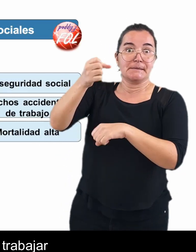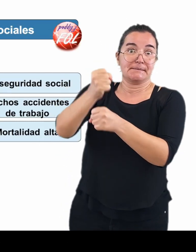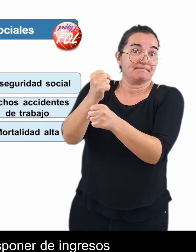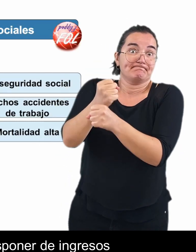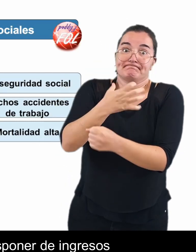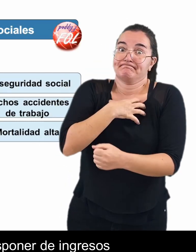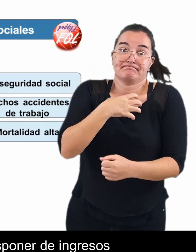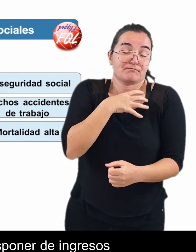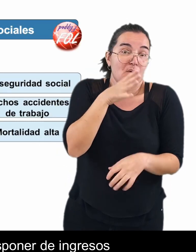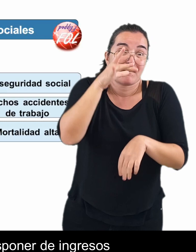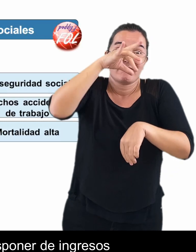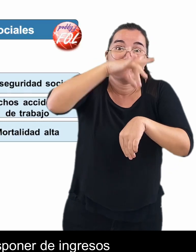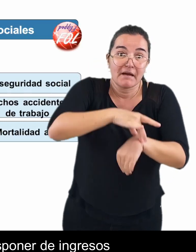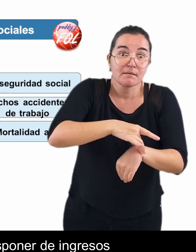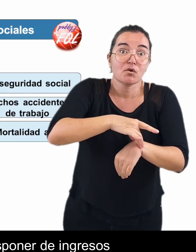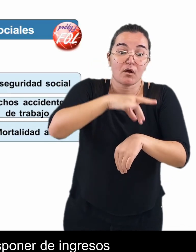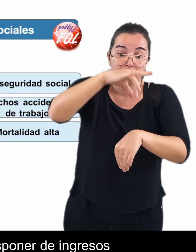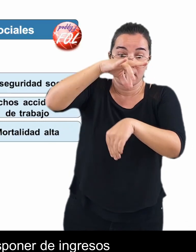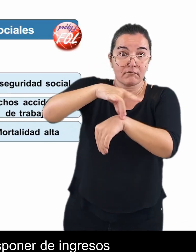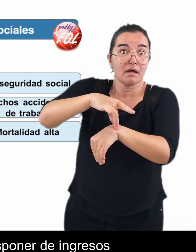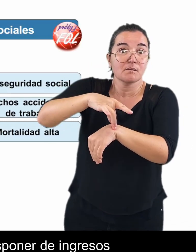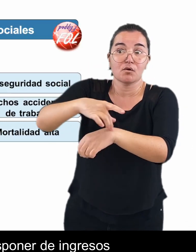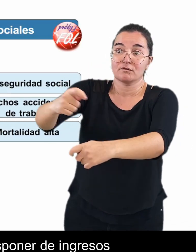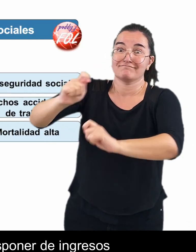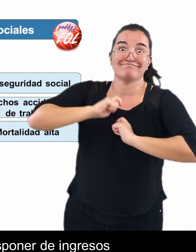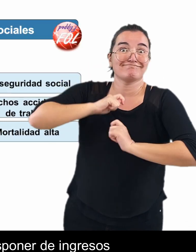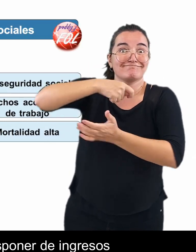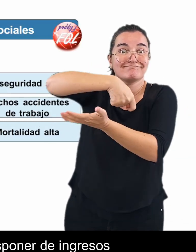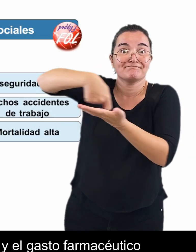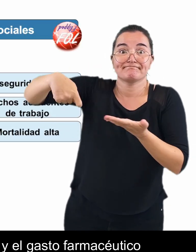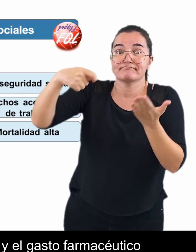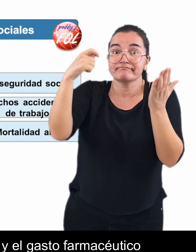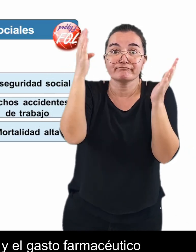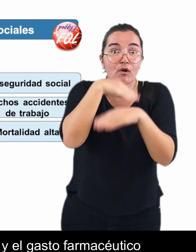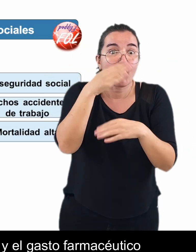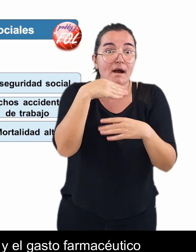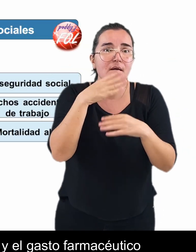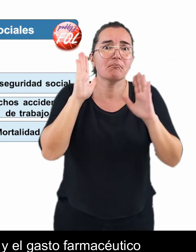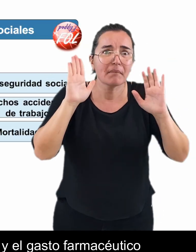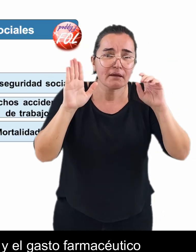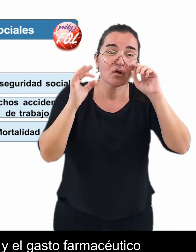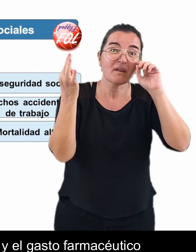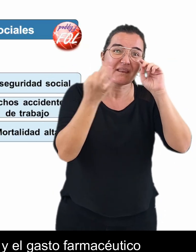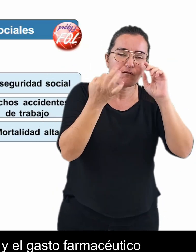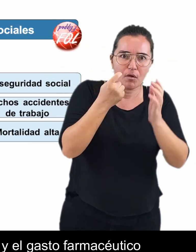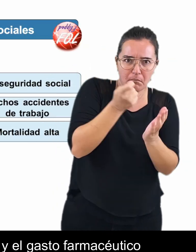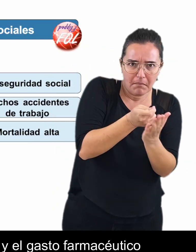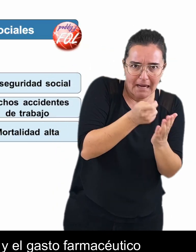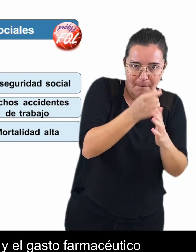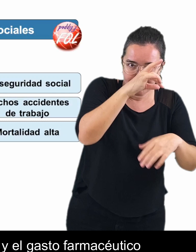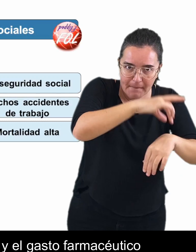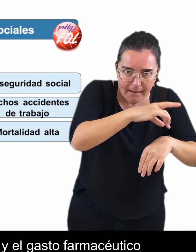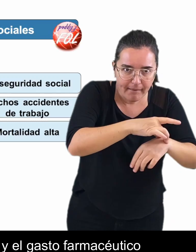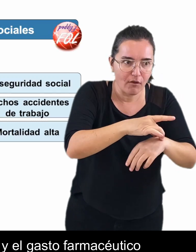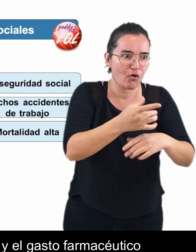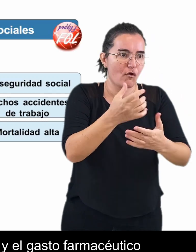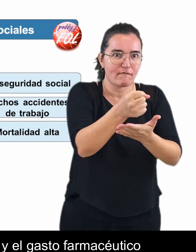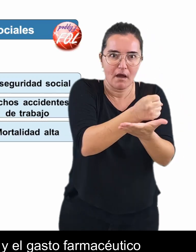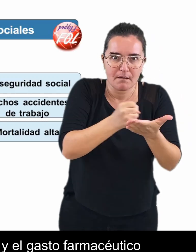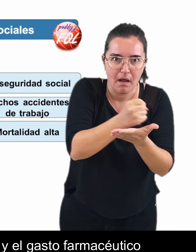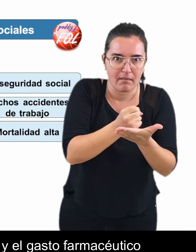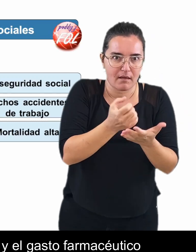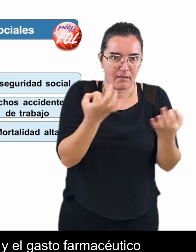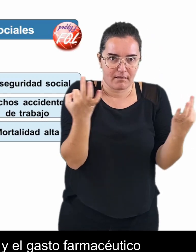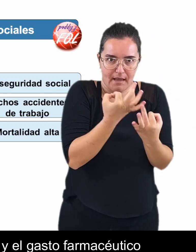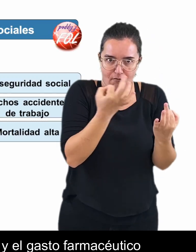a trabajar. Al no acudir a trabajar no van a disponer de ingresos y tienen que costearse el gasto médico y